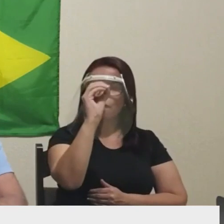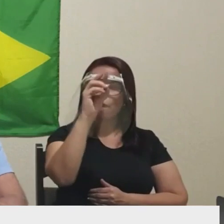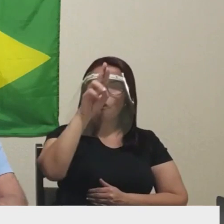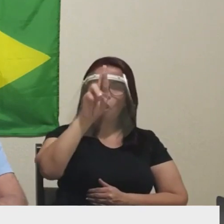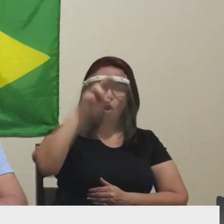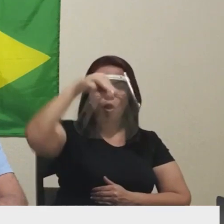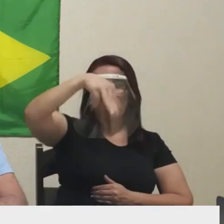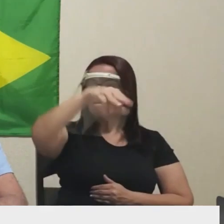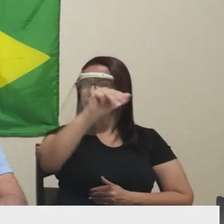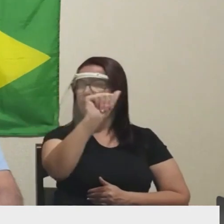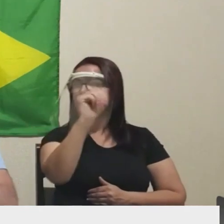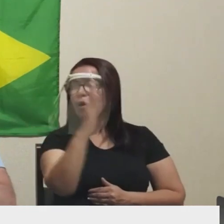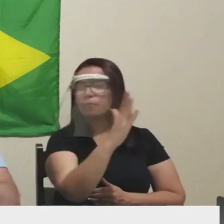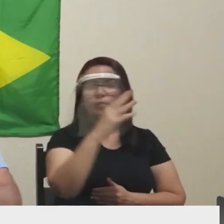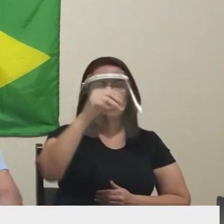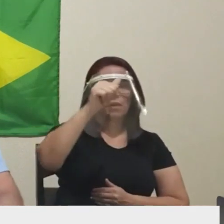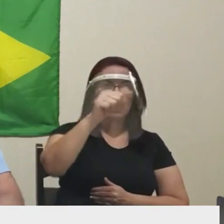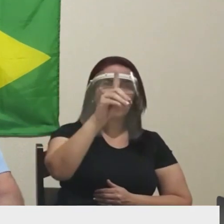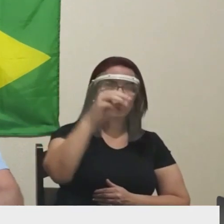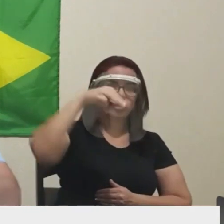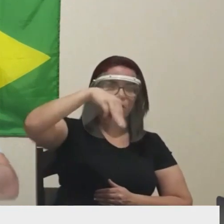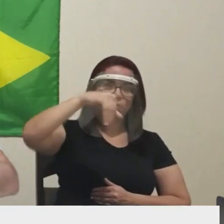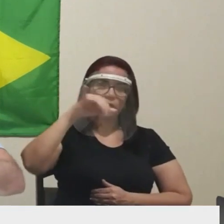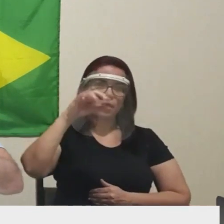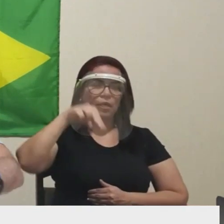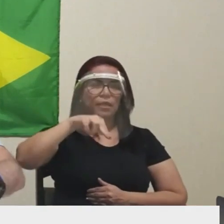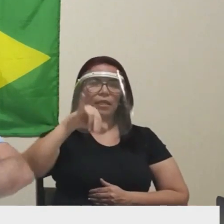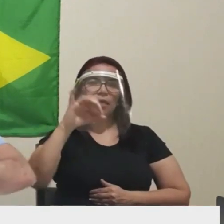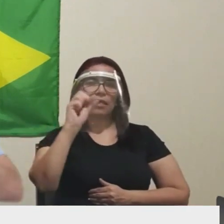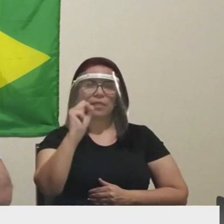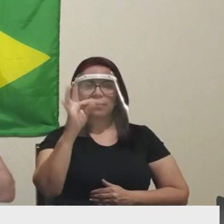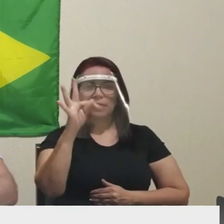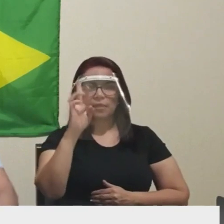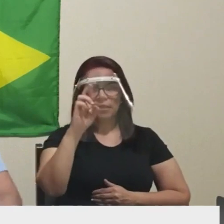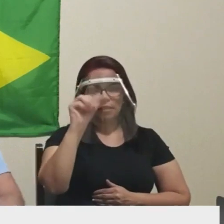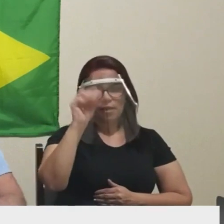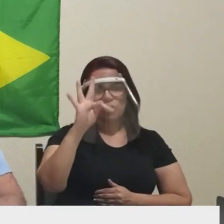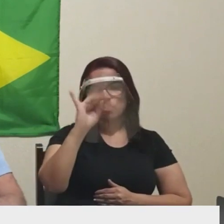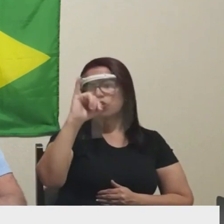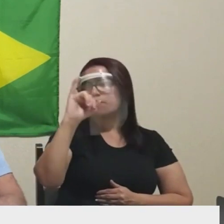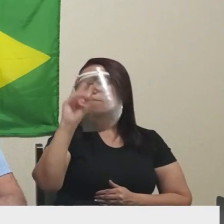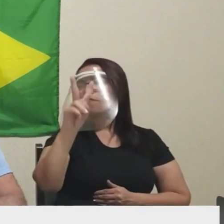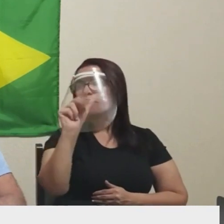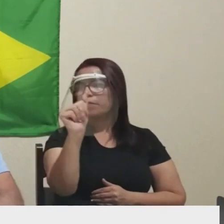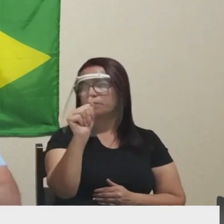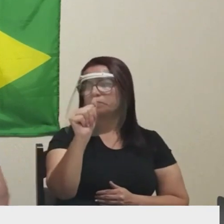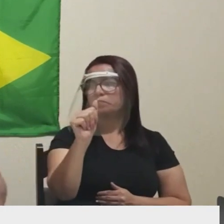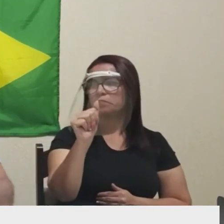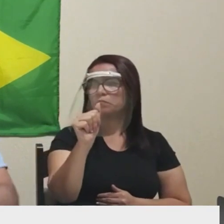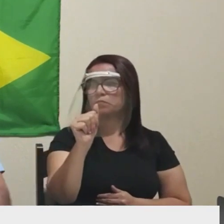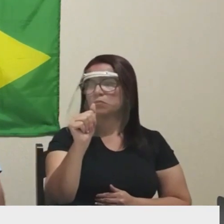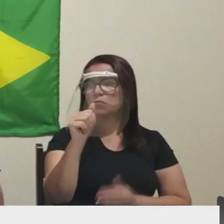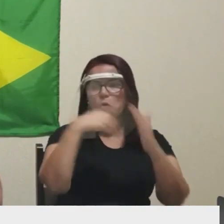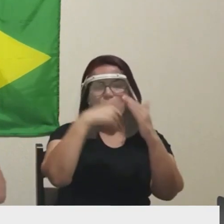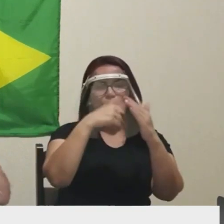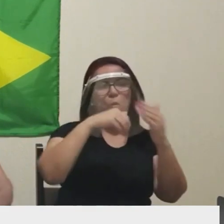frente. Né? E não vou entrar em detalhes, tá? O Congresso agora vai analisar, vai alterar, né? Vai estender